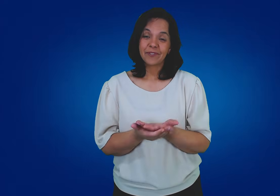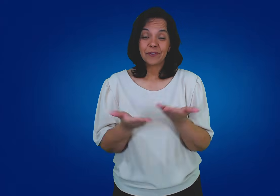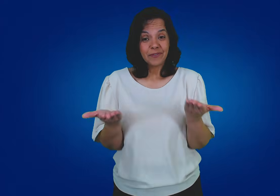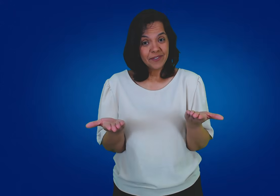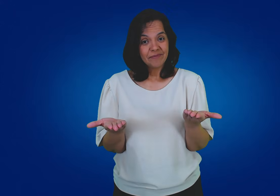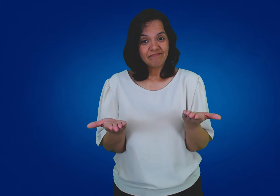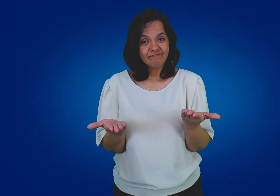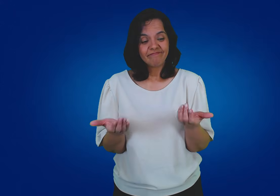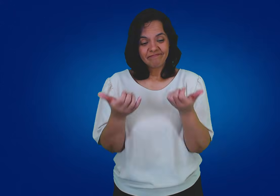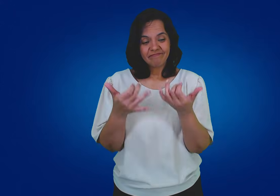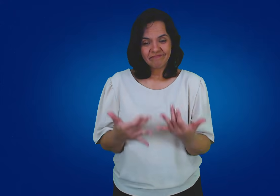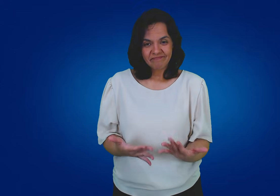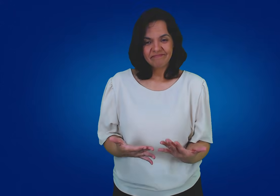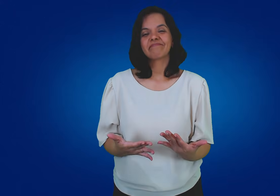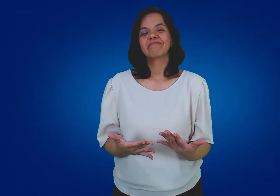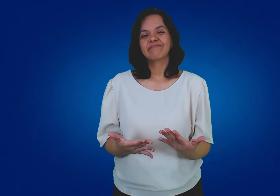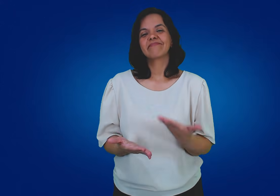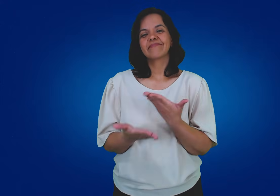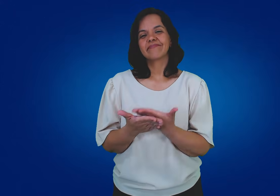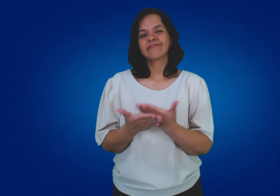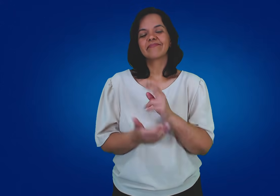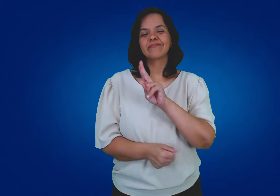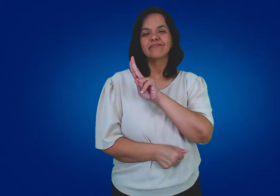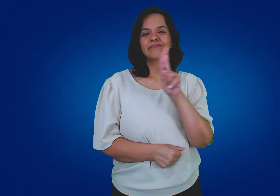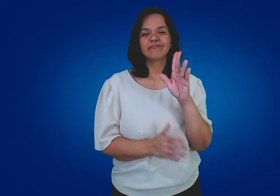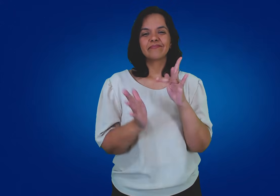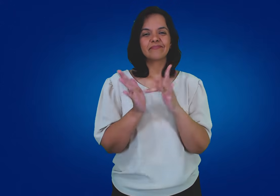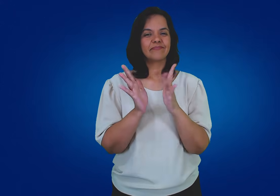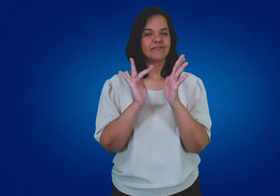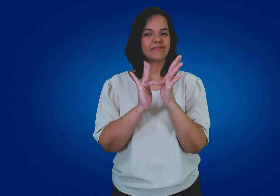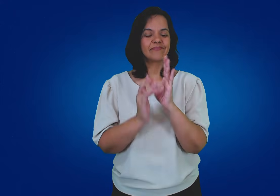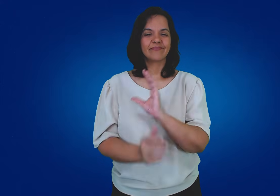Eu testifico disso. Sobre todas essas coisas, em nome de